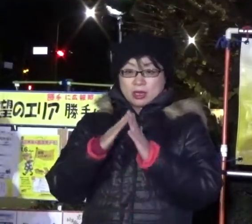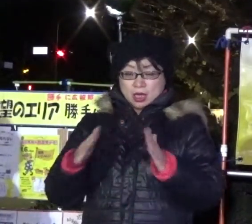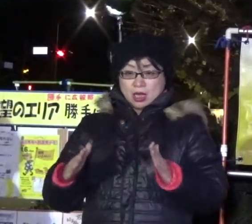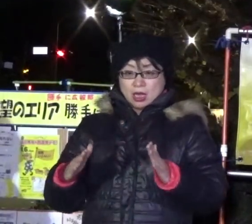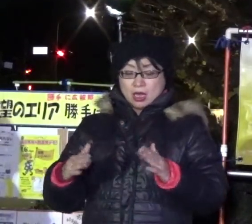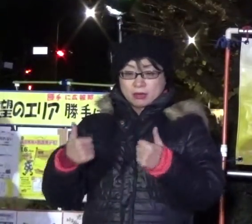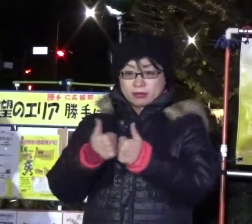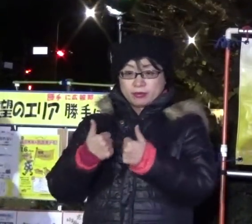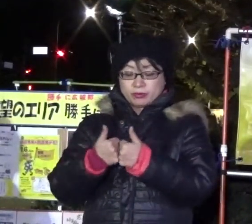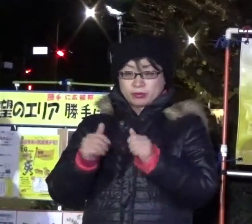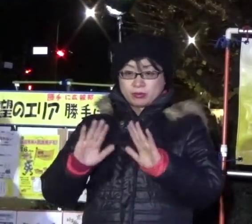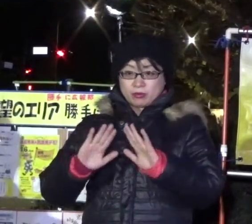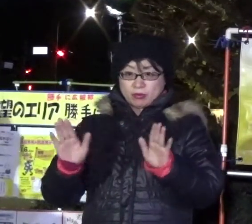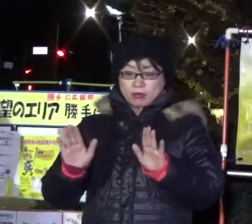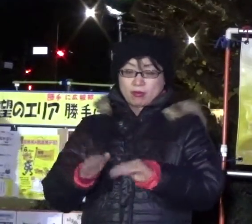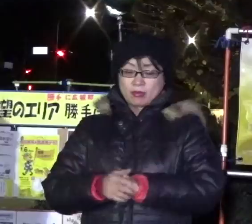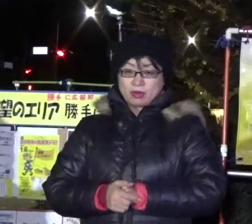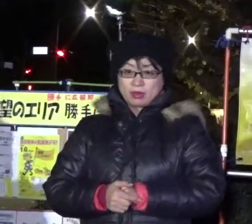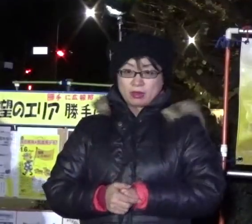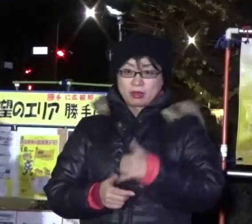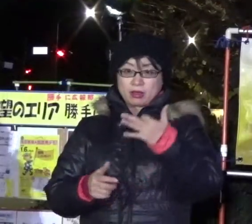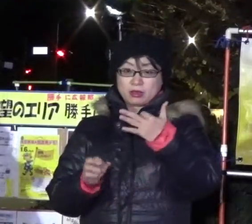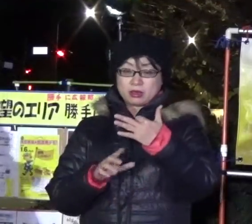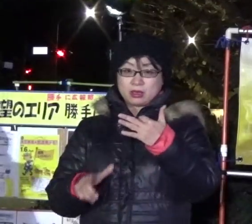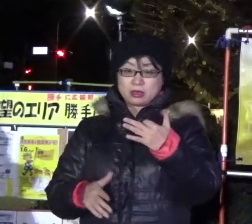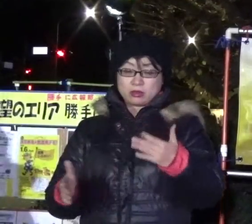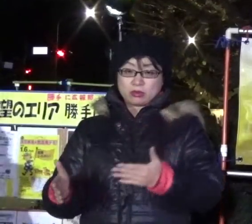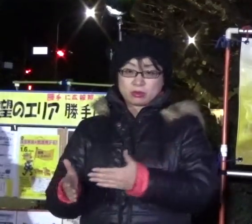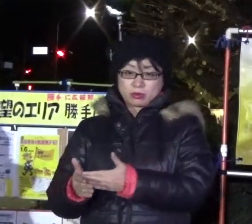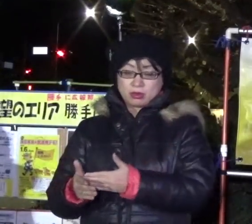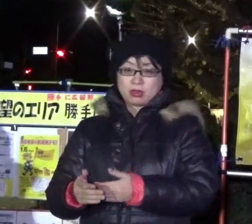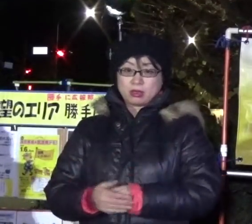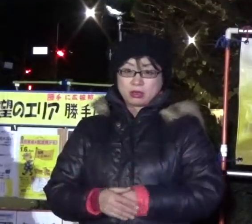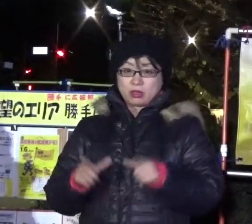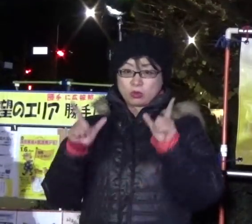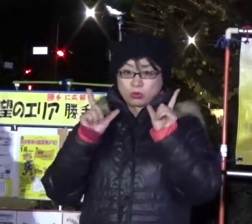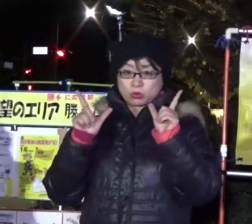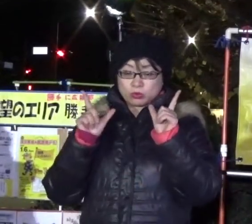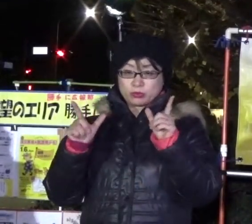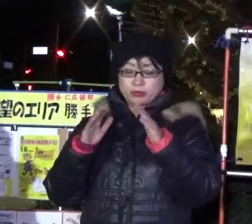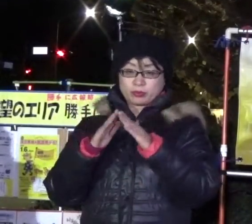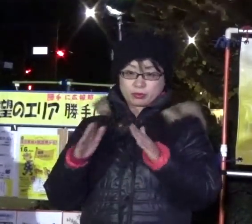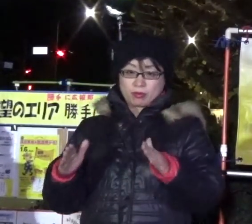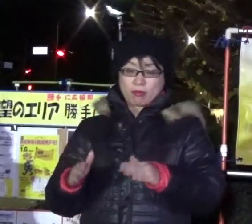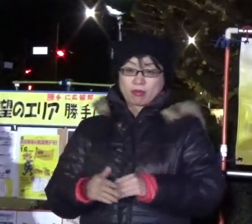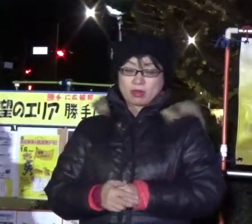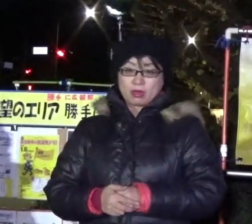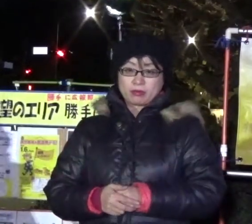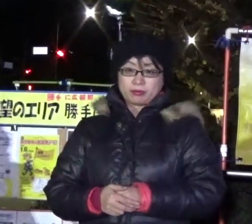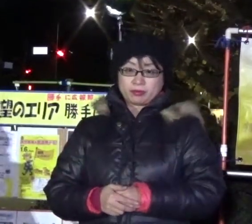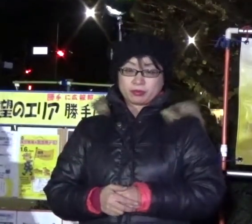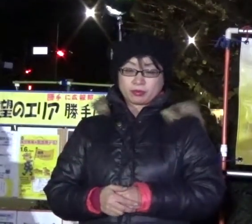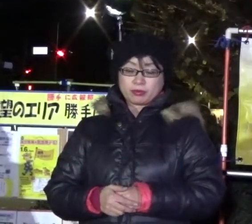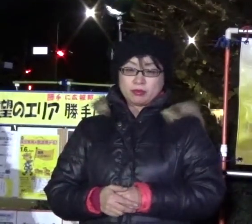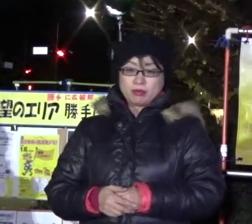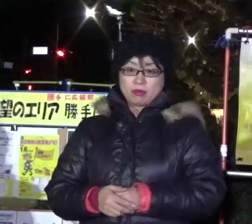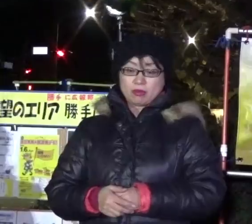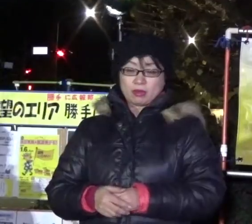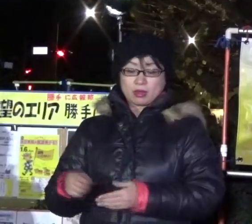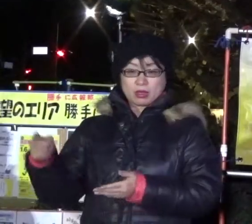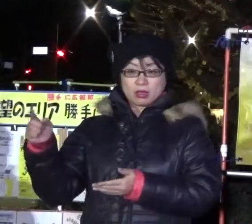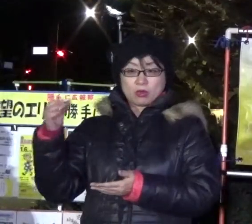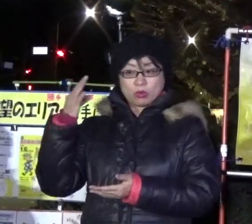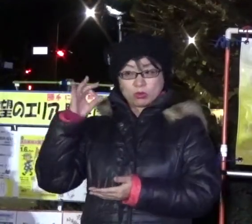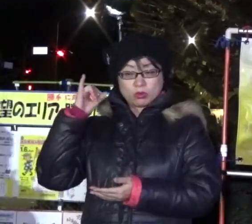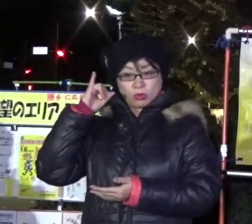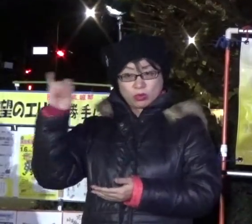会合が行われました。8月末に行われました公聴会でのご意見ご指摘を受けてということ